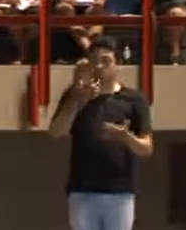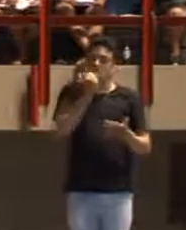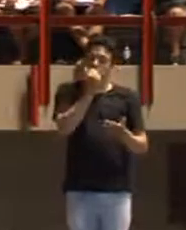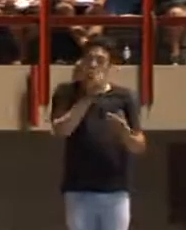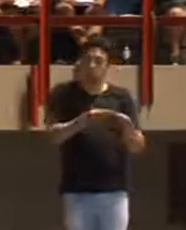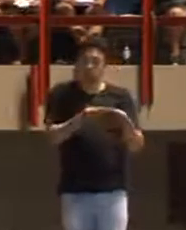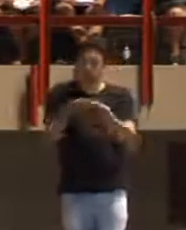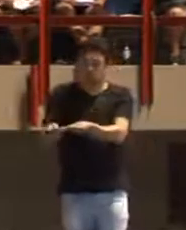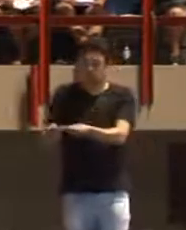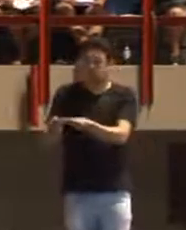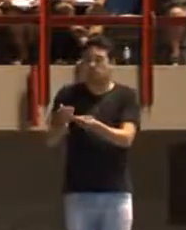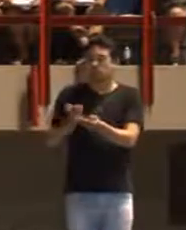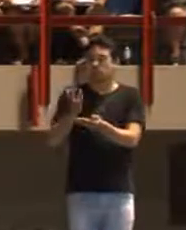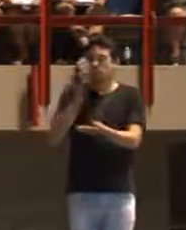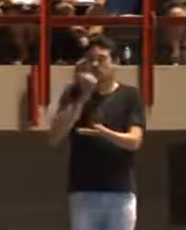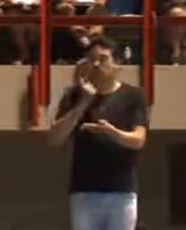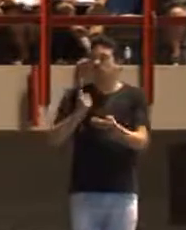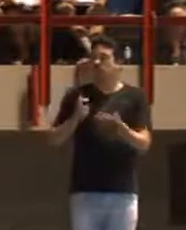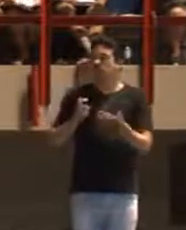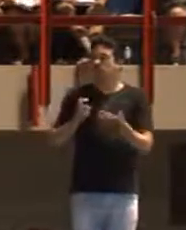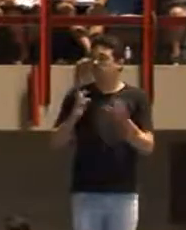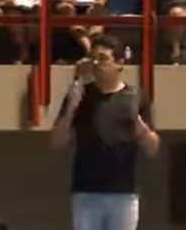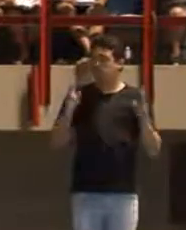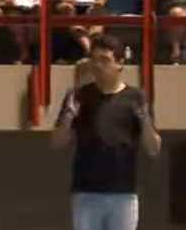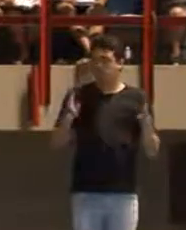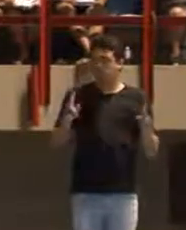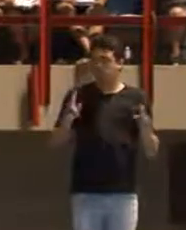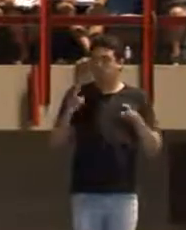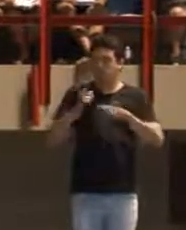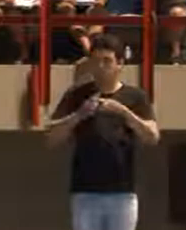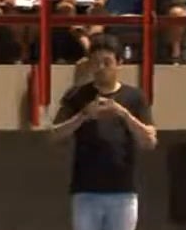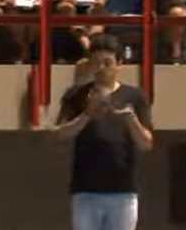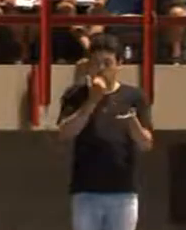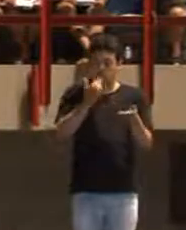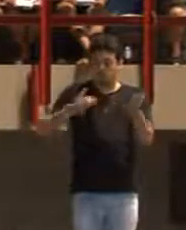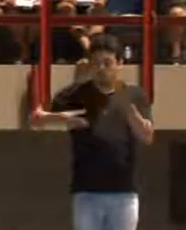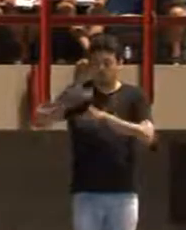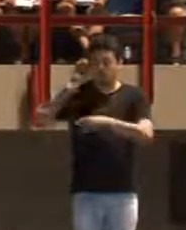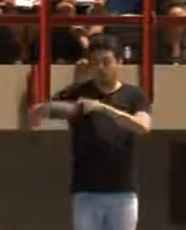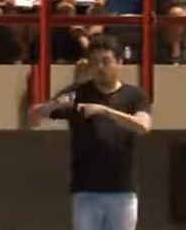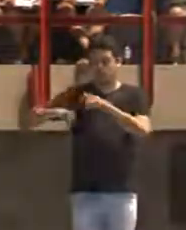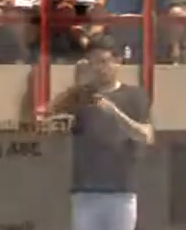comida. A grande maioria. Certo? Trocam por um prato de comida.